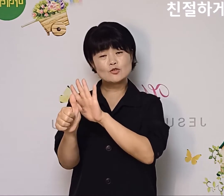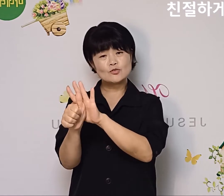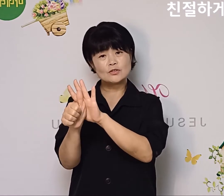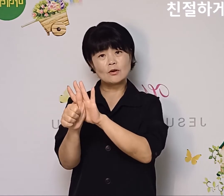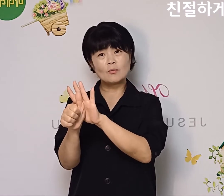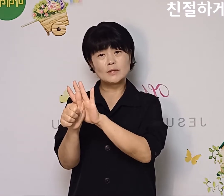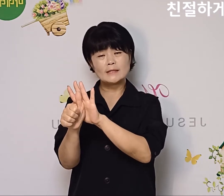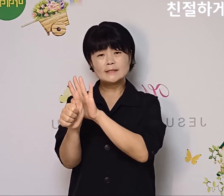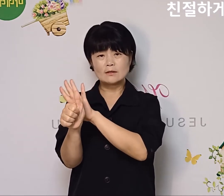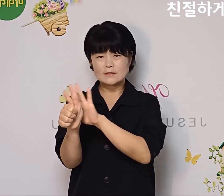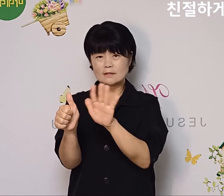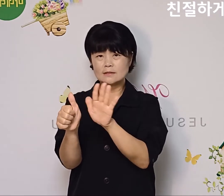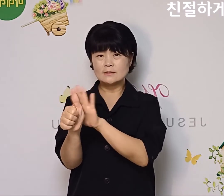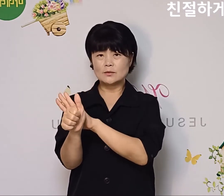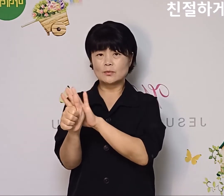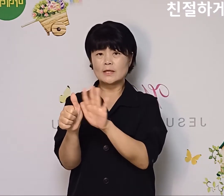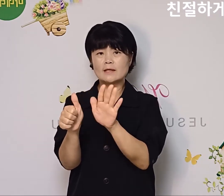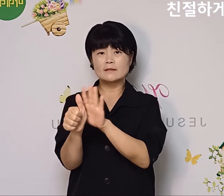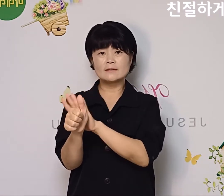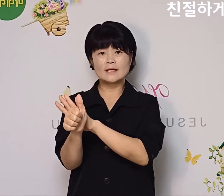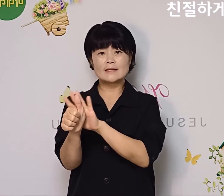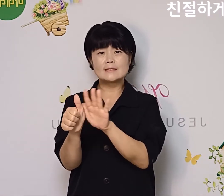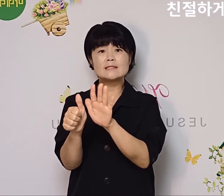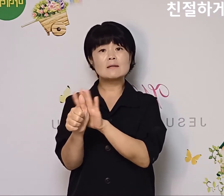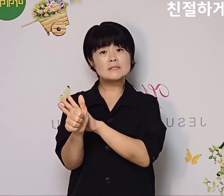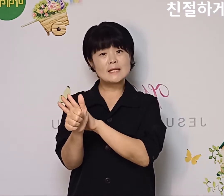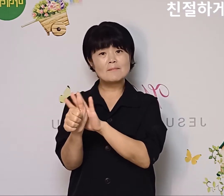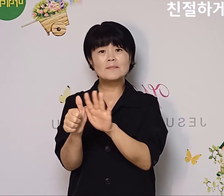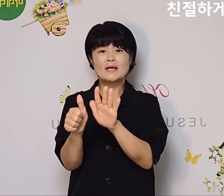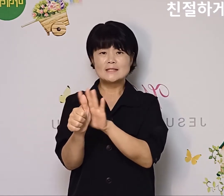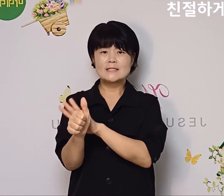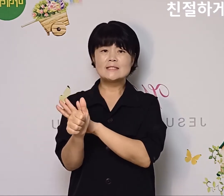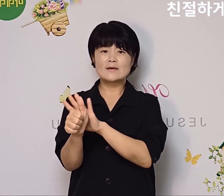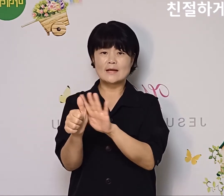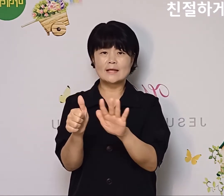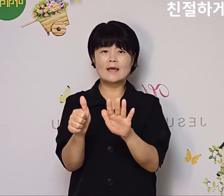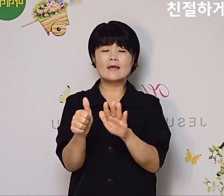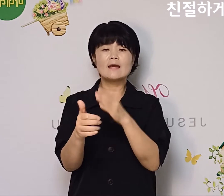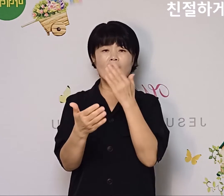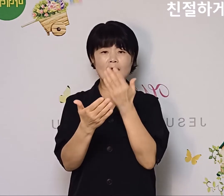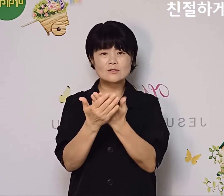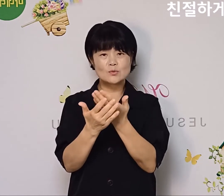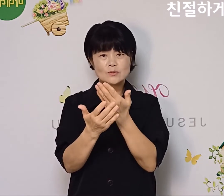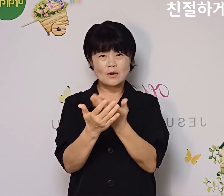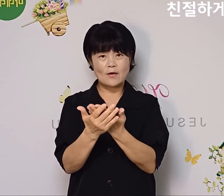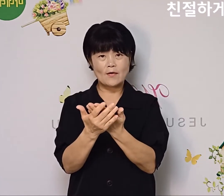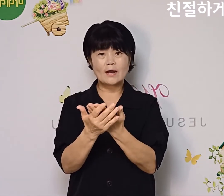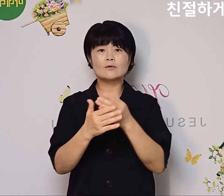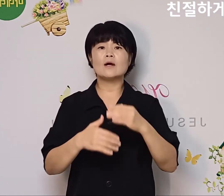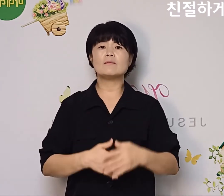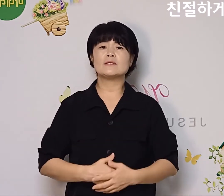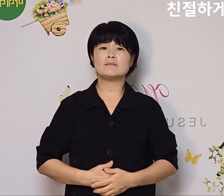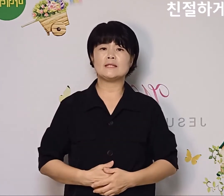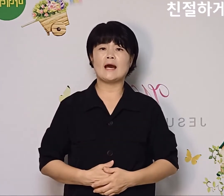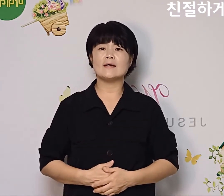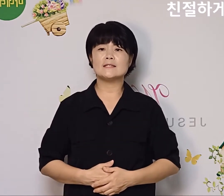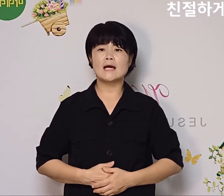밀어주는 것보다는 여기서는 이렇게 약간 쓰담쓰담 친절하게 하소서라고 하면 됩니다.